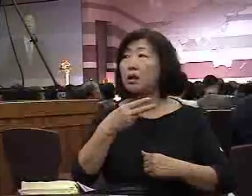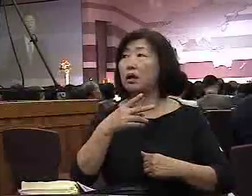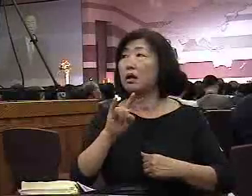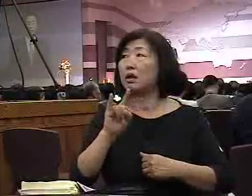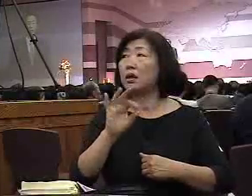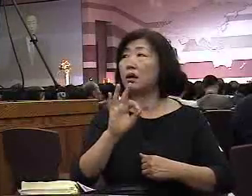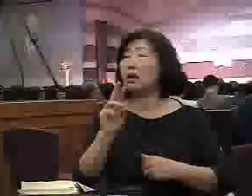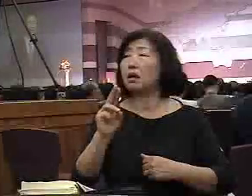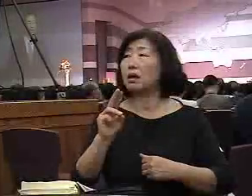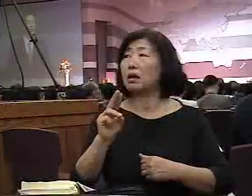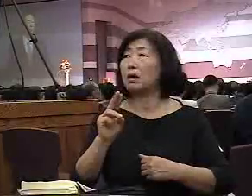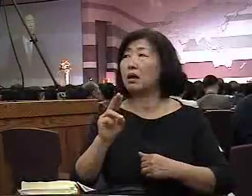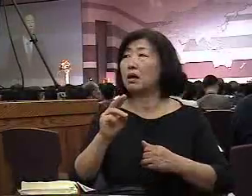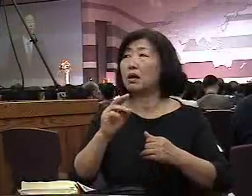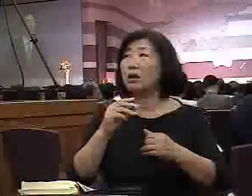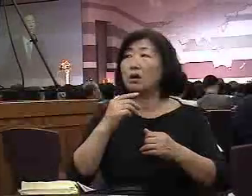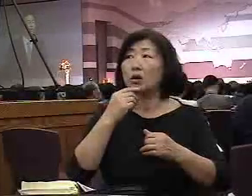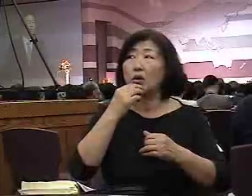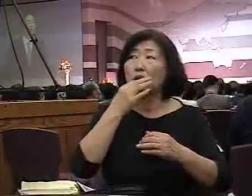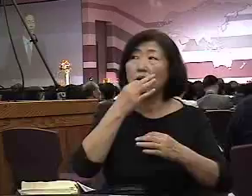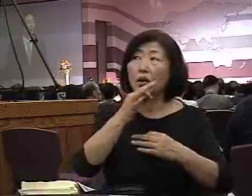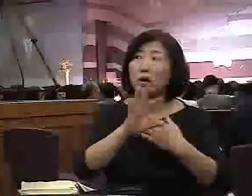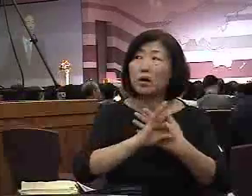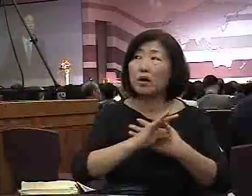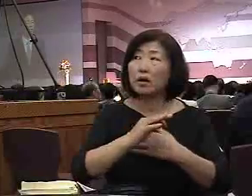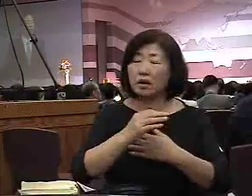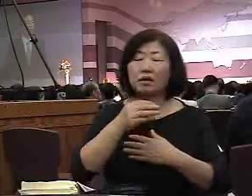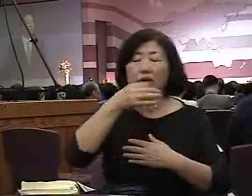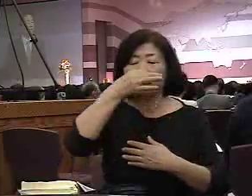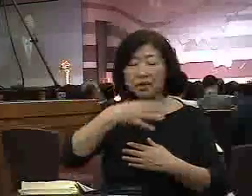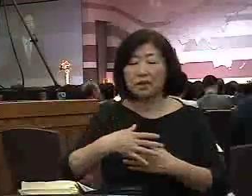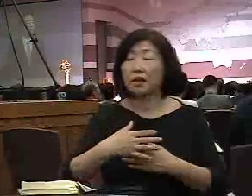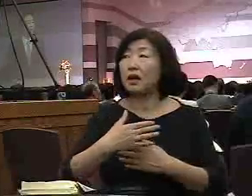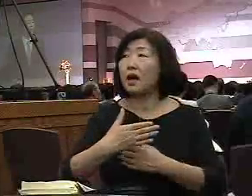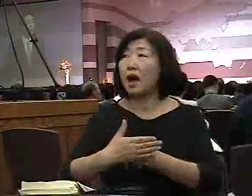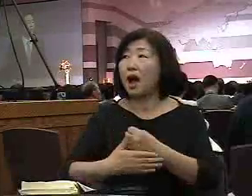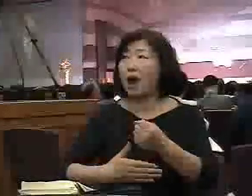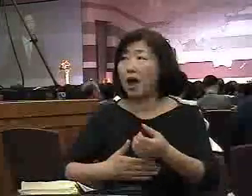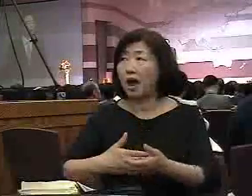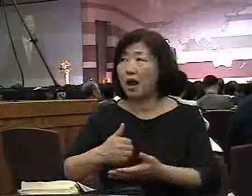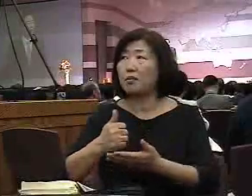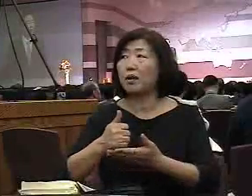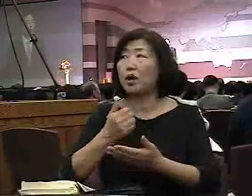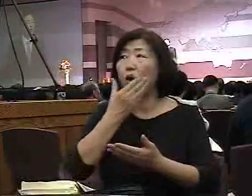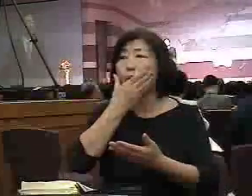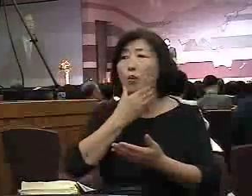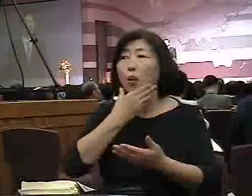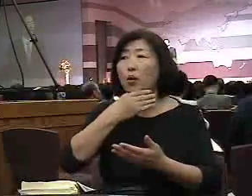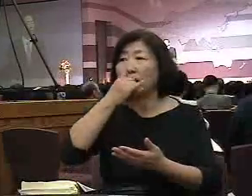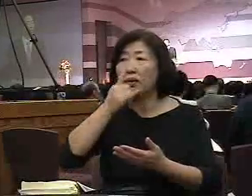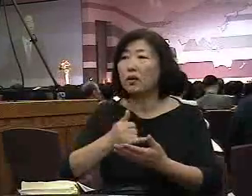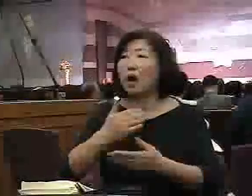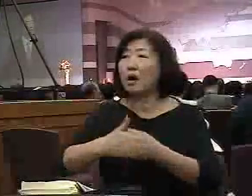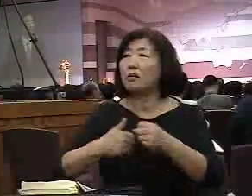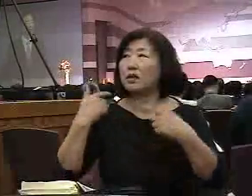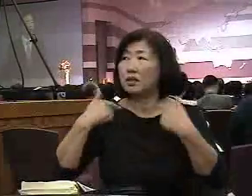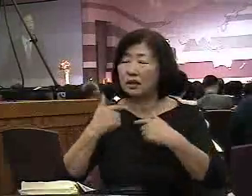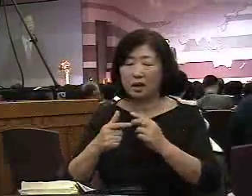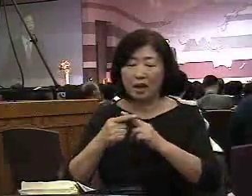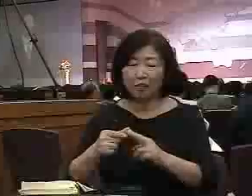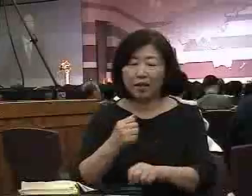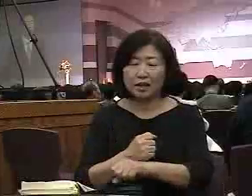롯 같은 사람이 이렇게 물어봅니다. 하나님 근데요 그냥 하나님의 복이 있고 하나님이 늘 함께